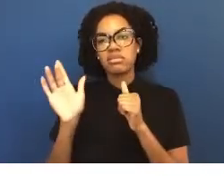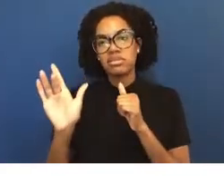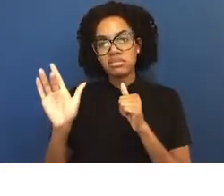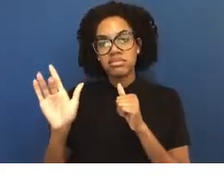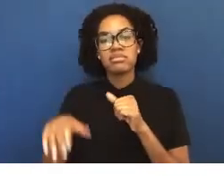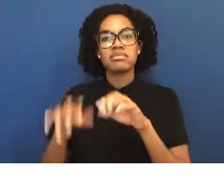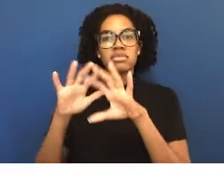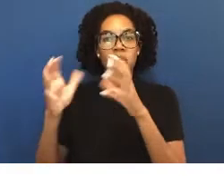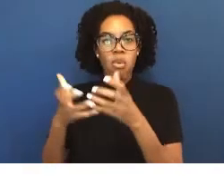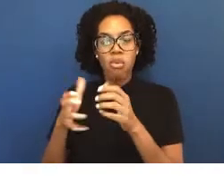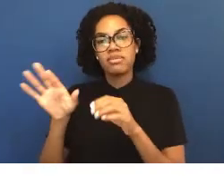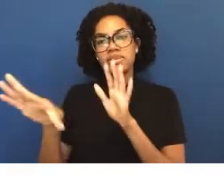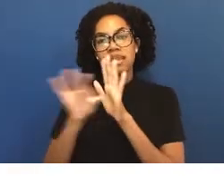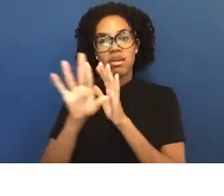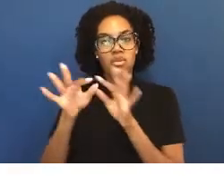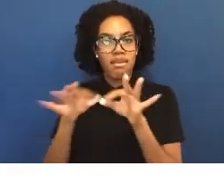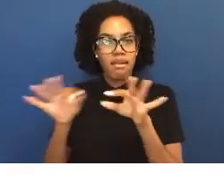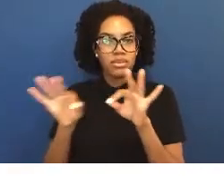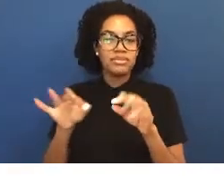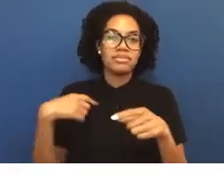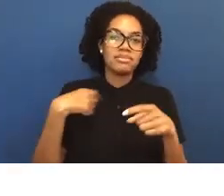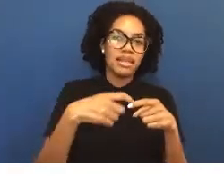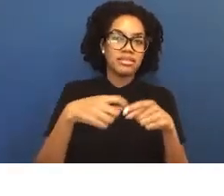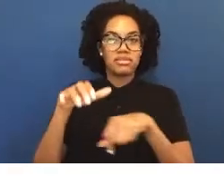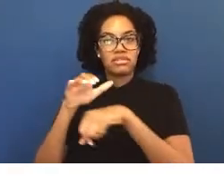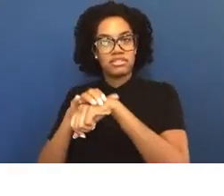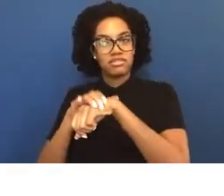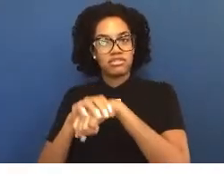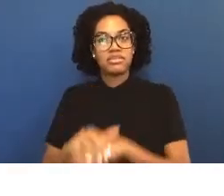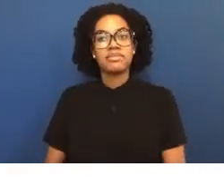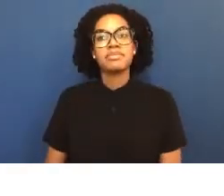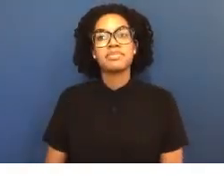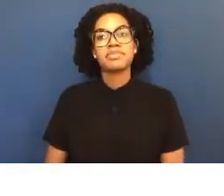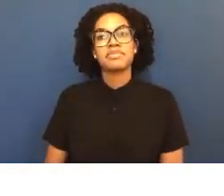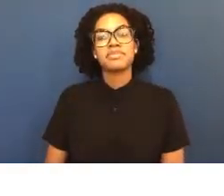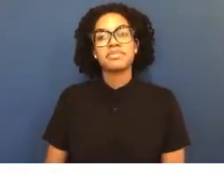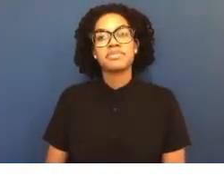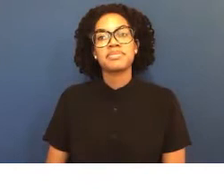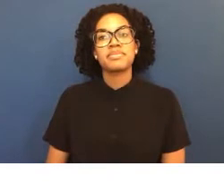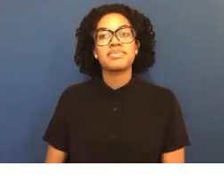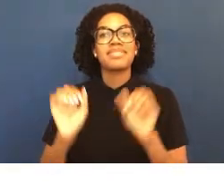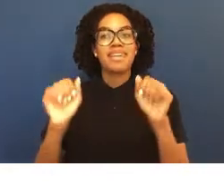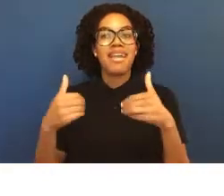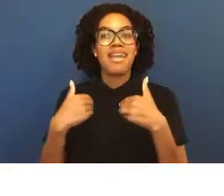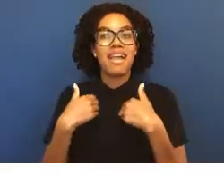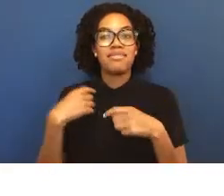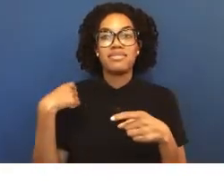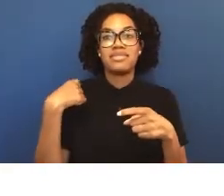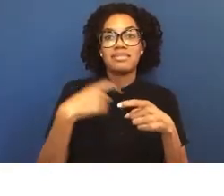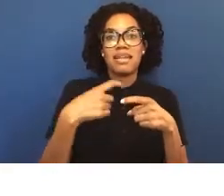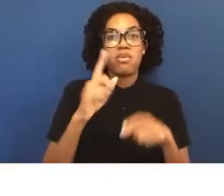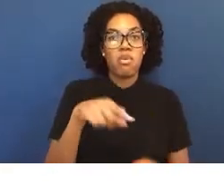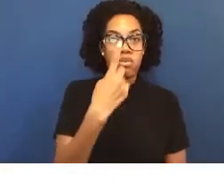en los controles de la reunión y seleccione Interpretación del idioma, luego seleccione